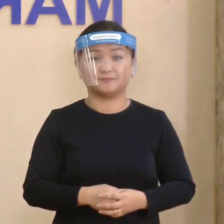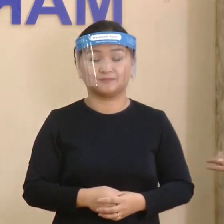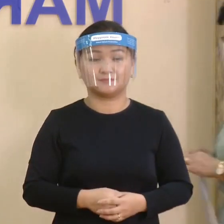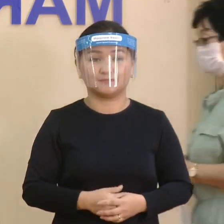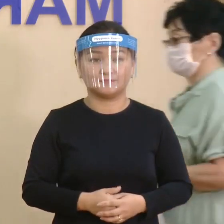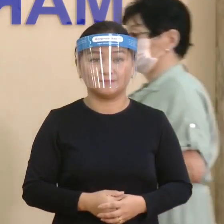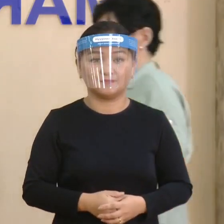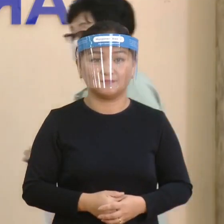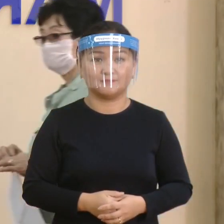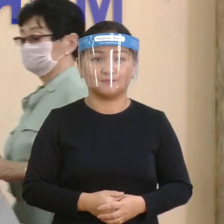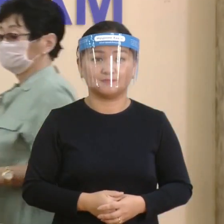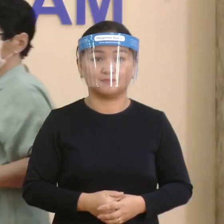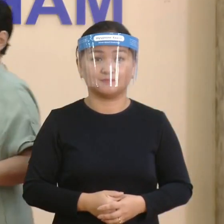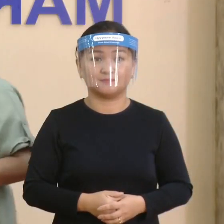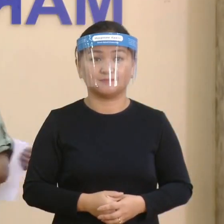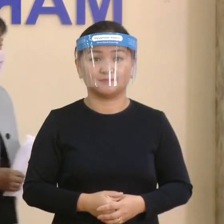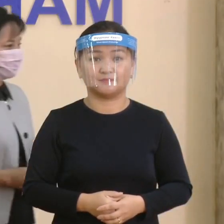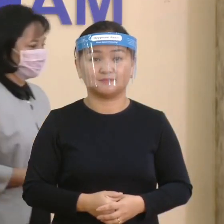мэдээлнэ.